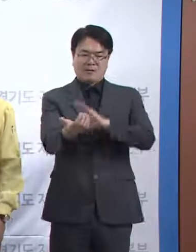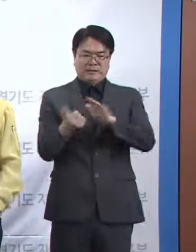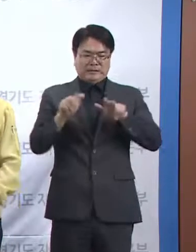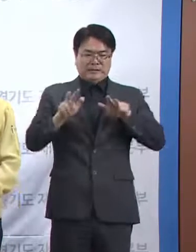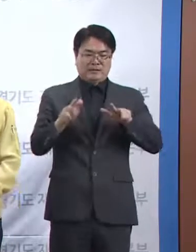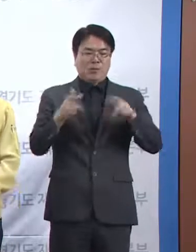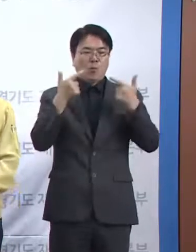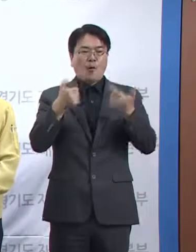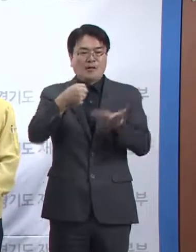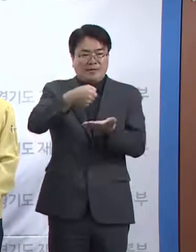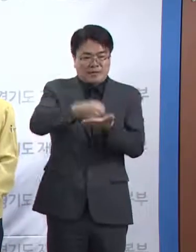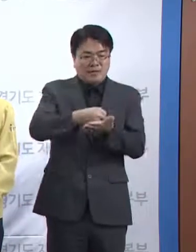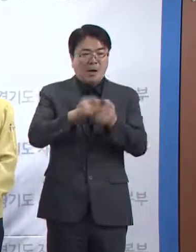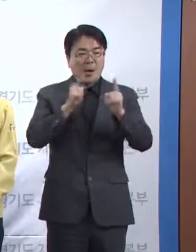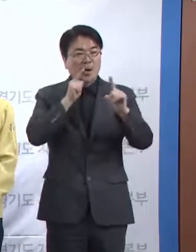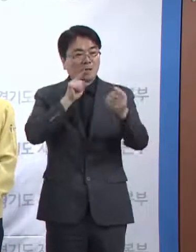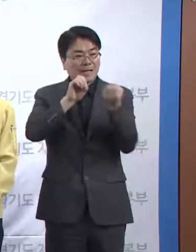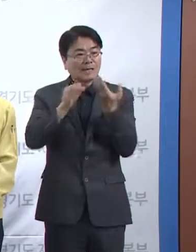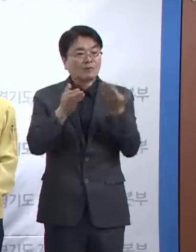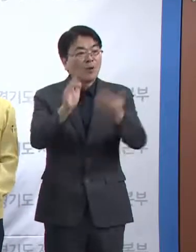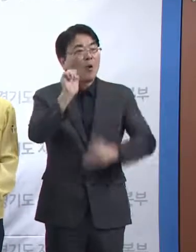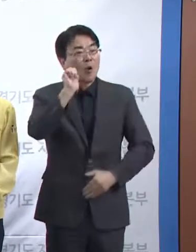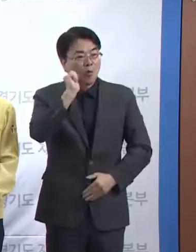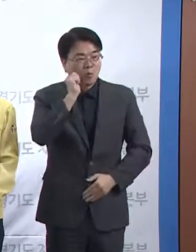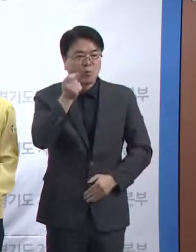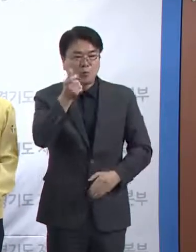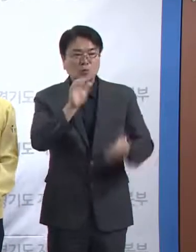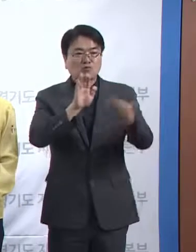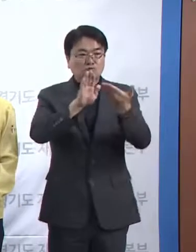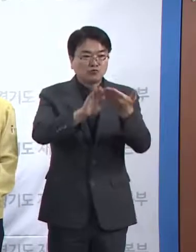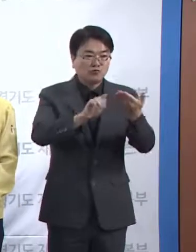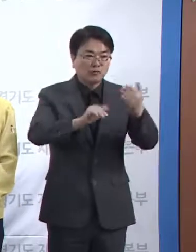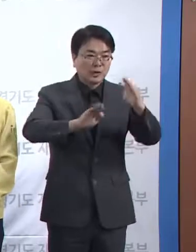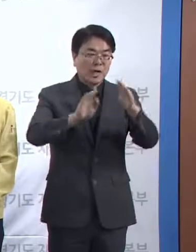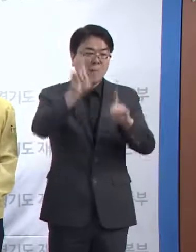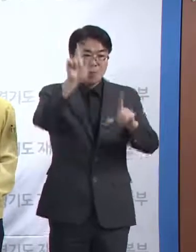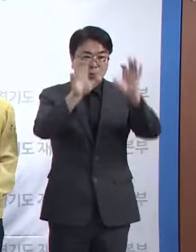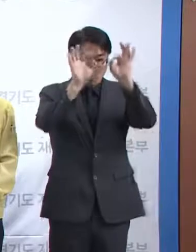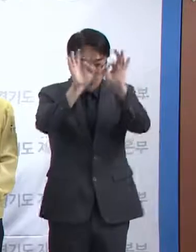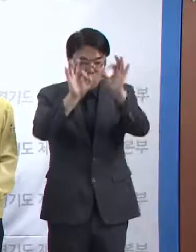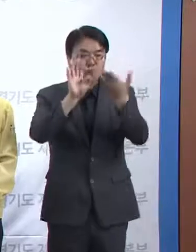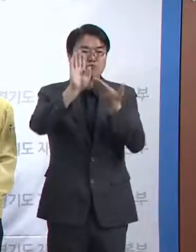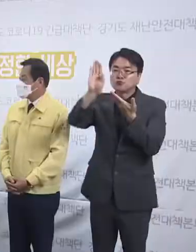어려운 상황이어서 그것 역시 좀 상황을 지켜보고 판단하도록 하겠습니다.